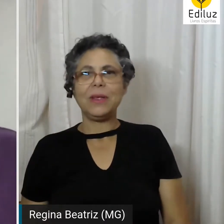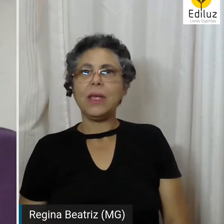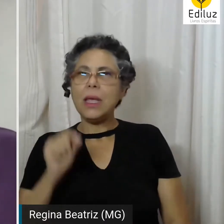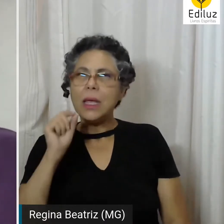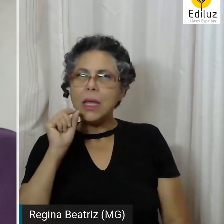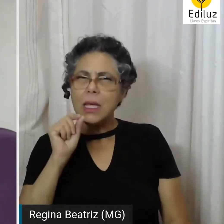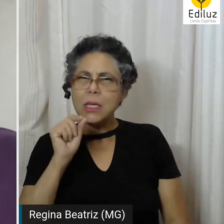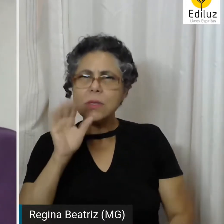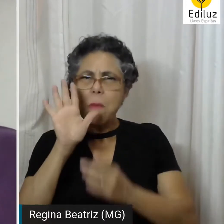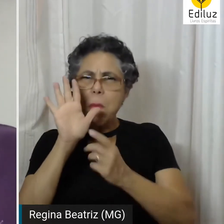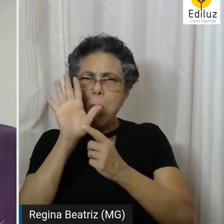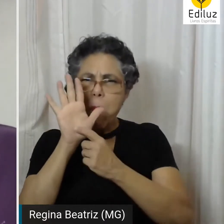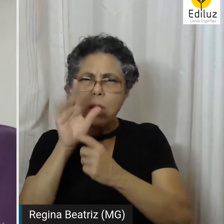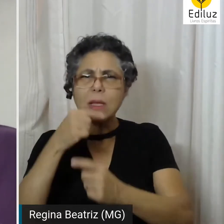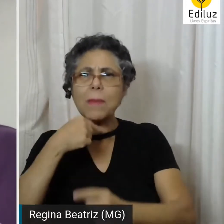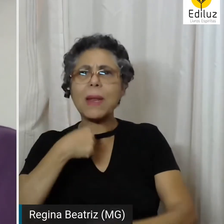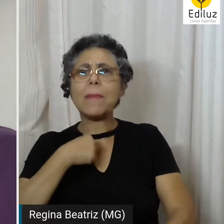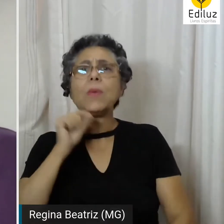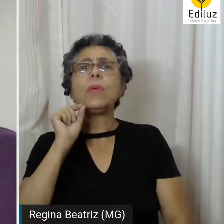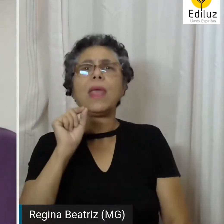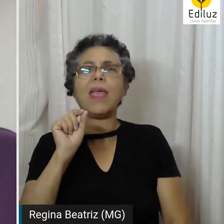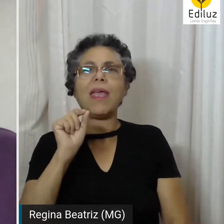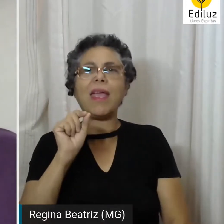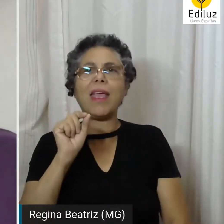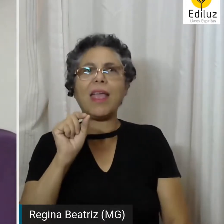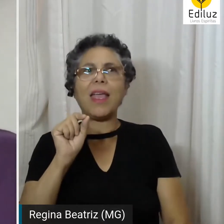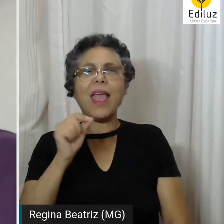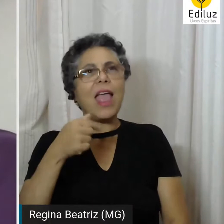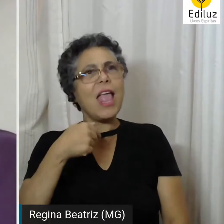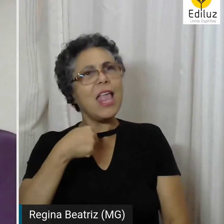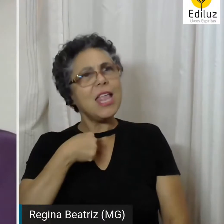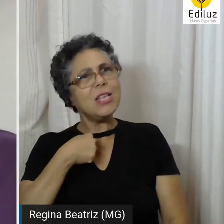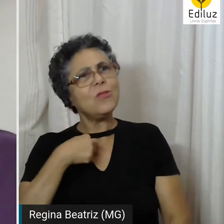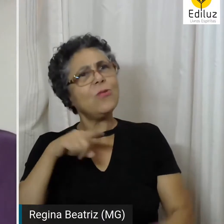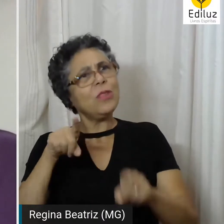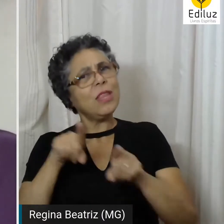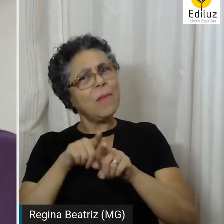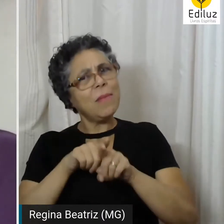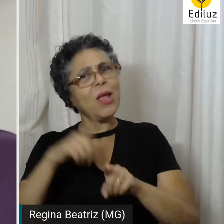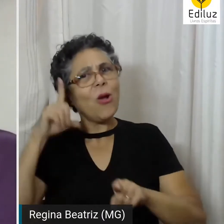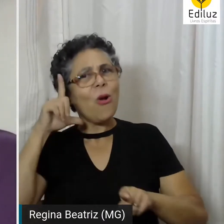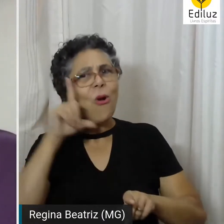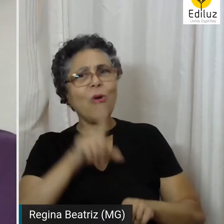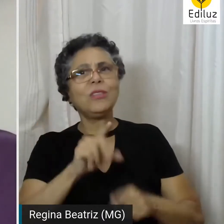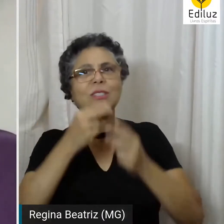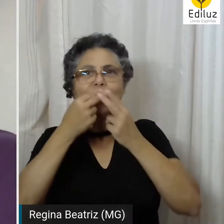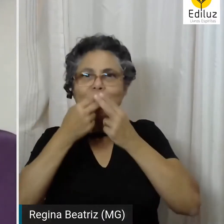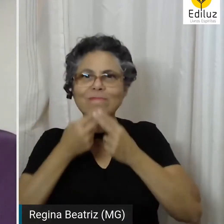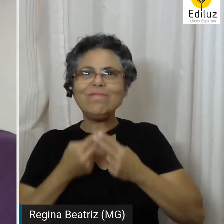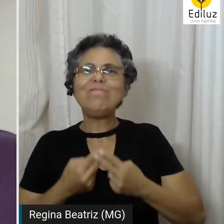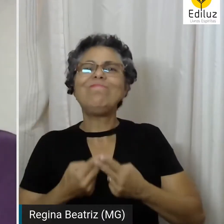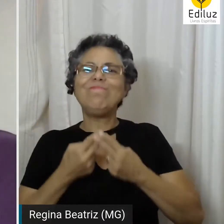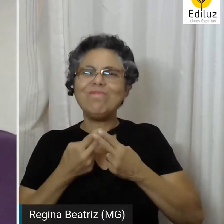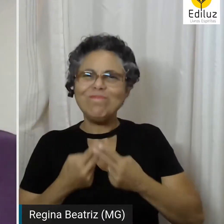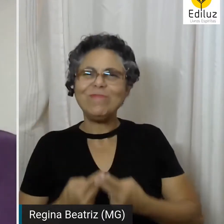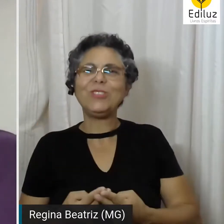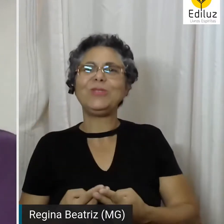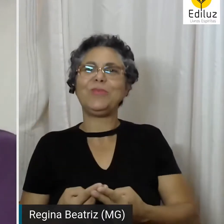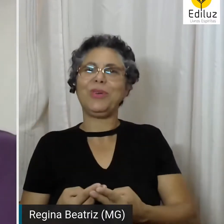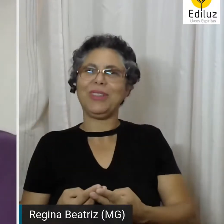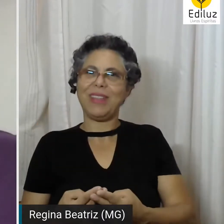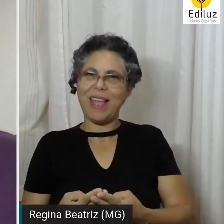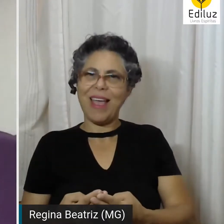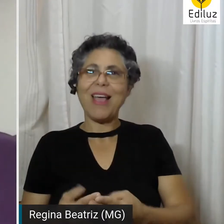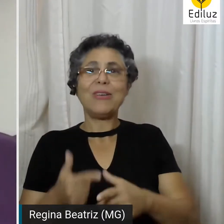me mostra que também é de mim suportar as vicissitudes e